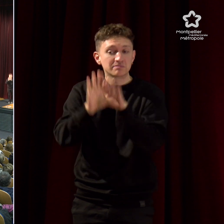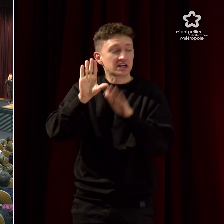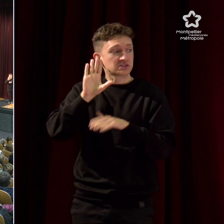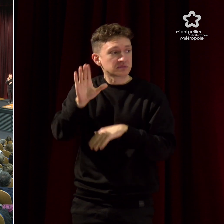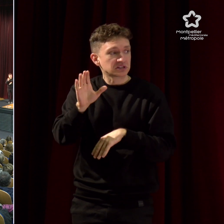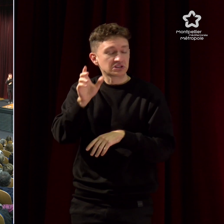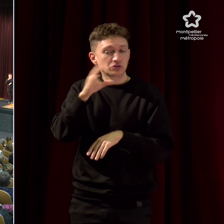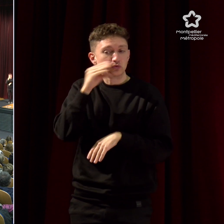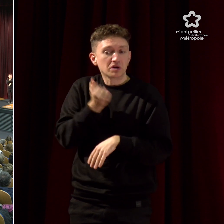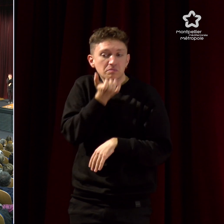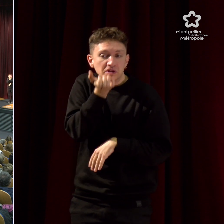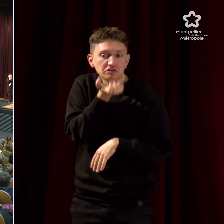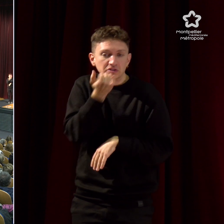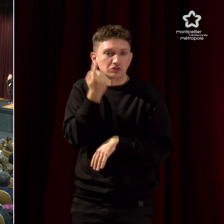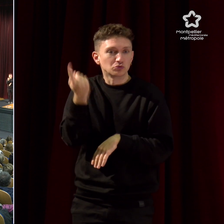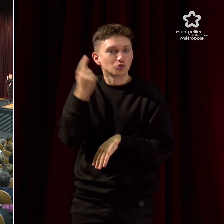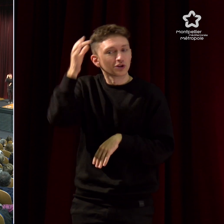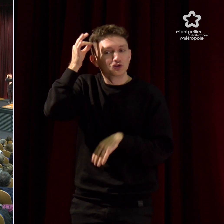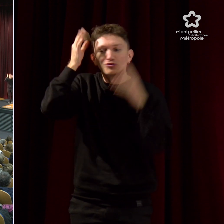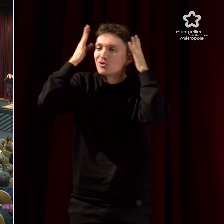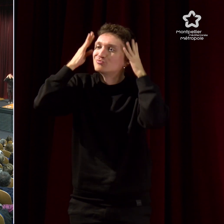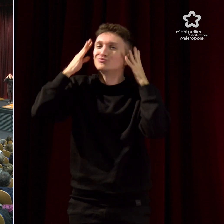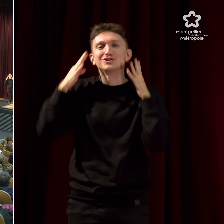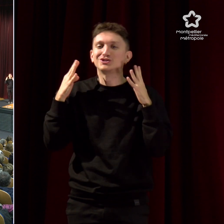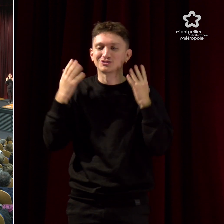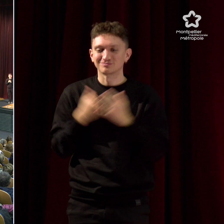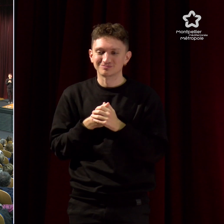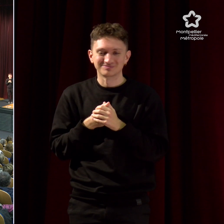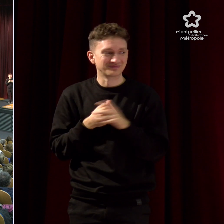on les voit avec des cheveux lisses?